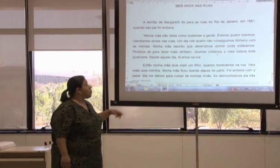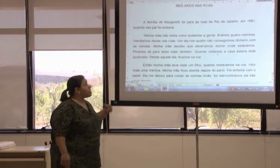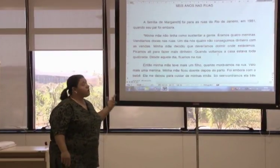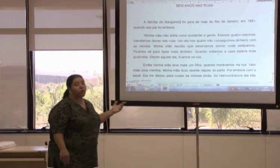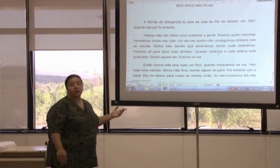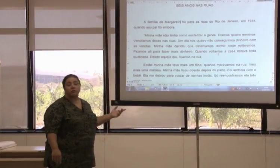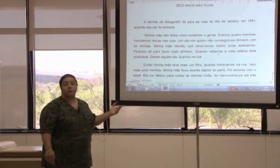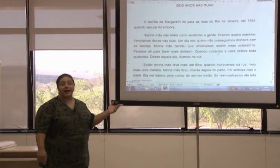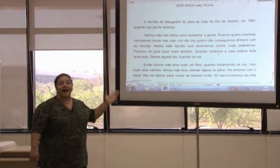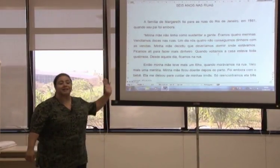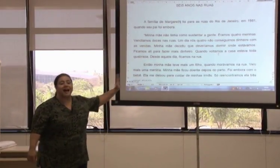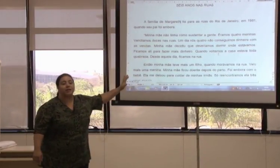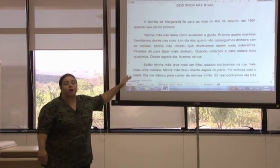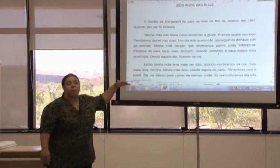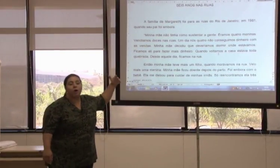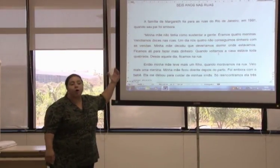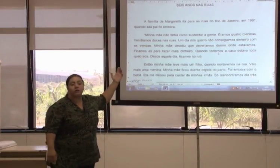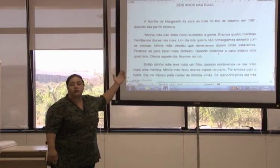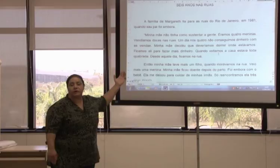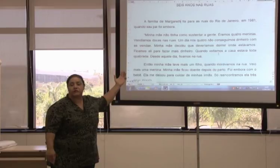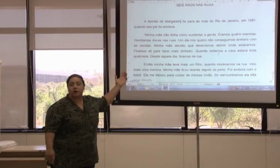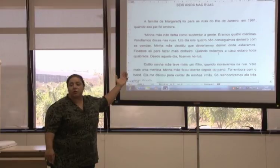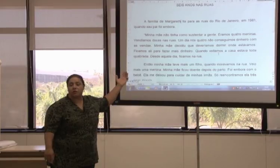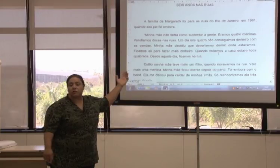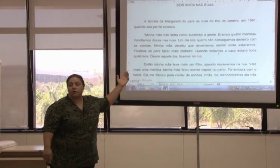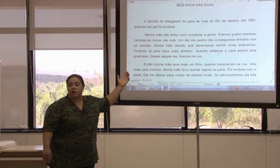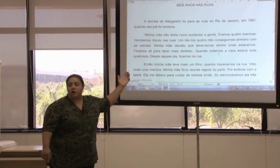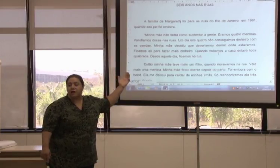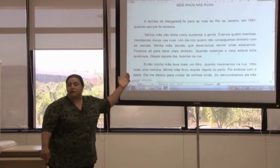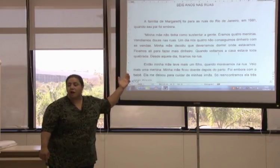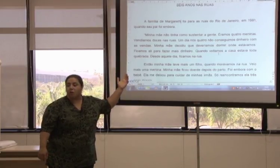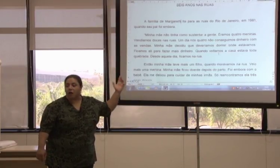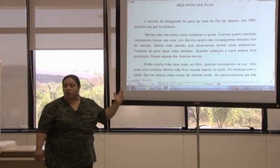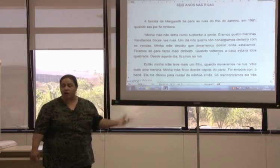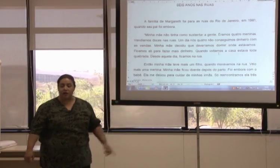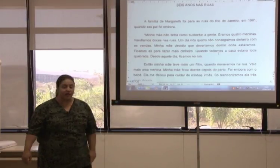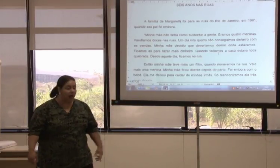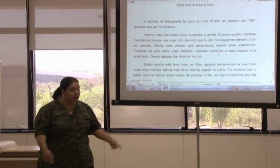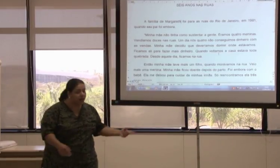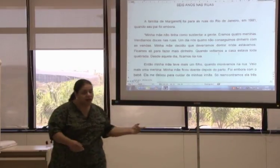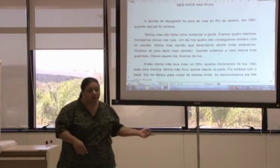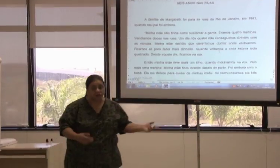Quando voltamos para casa, aí já é uma outra expressão. Então, eu tenho que estar ali.